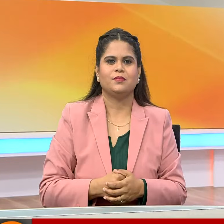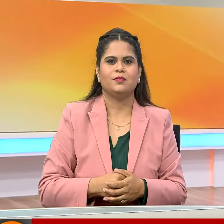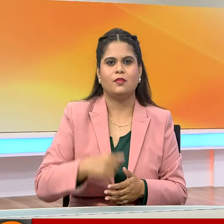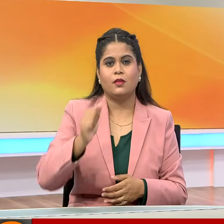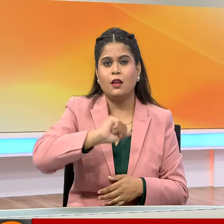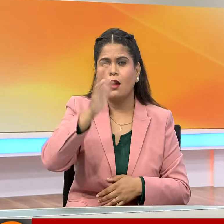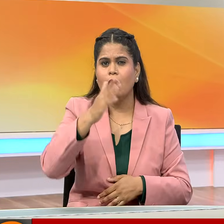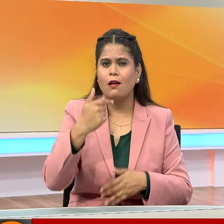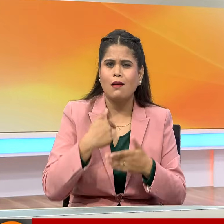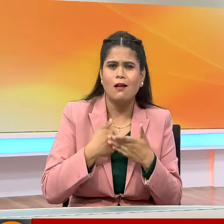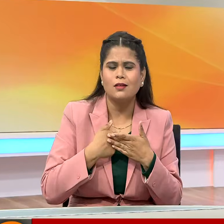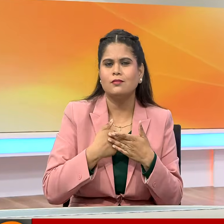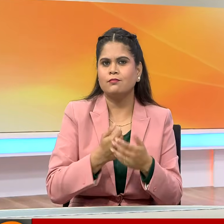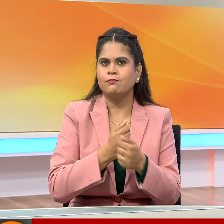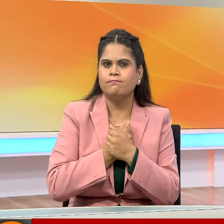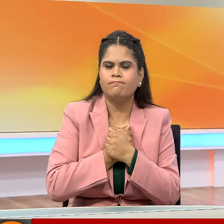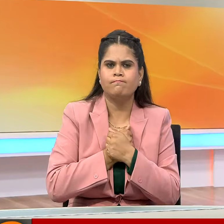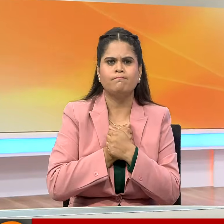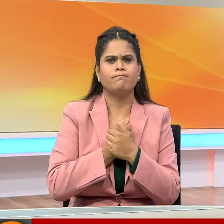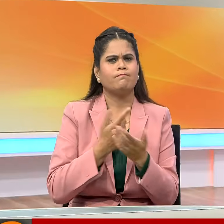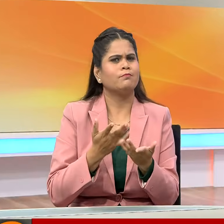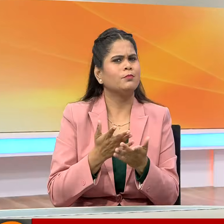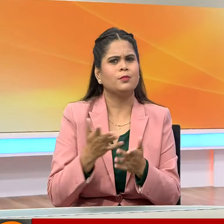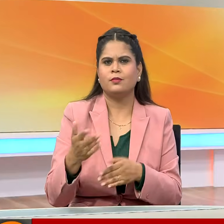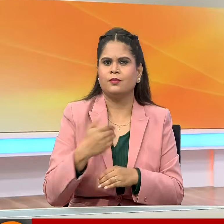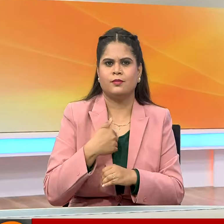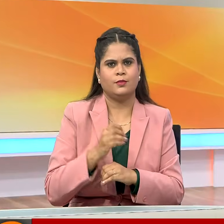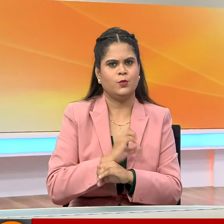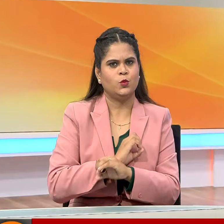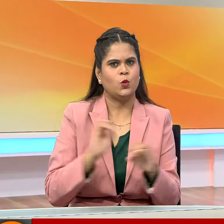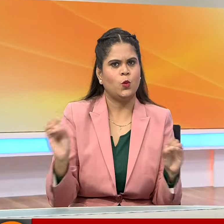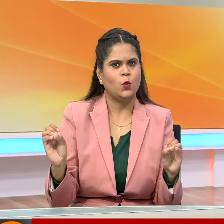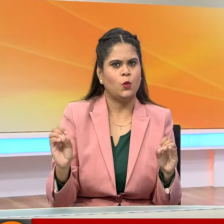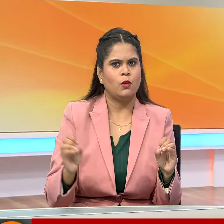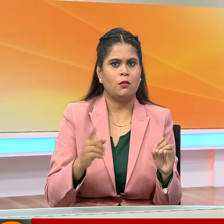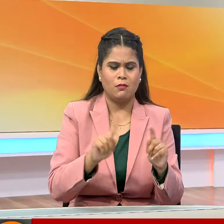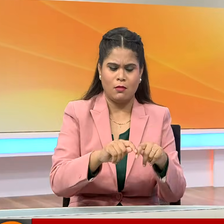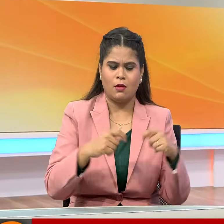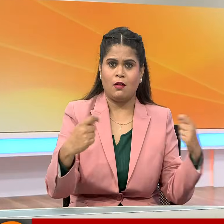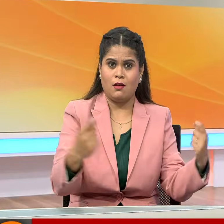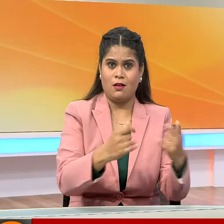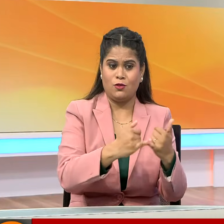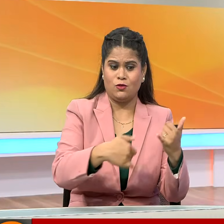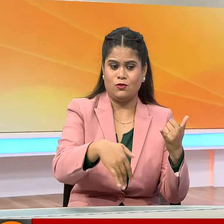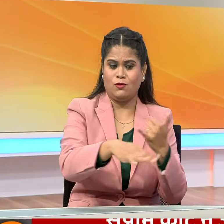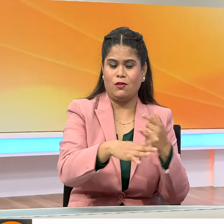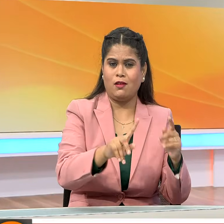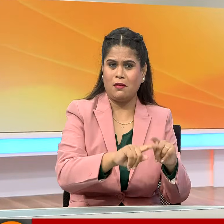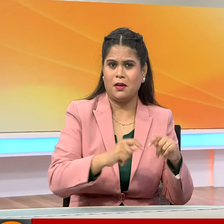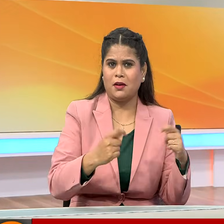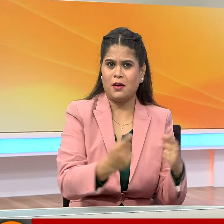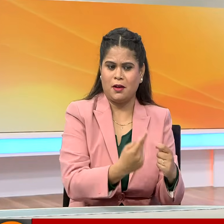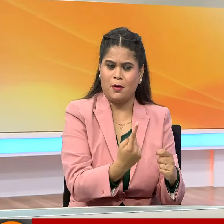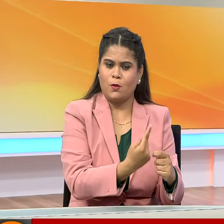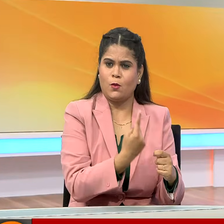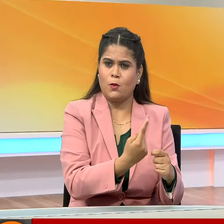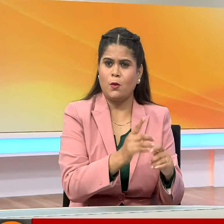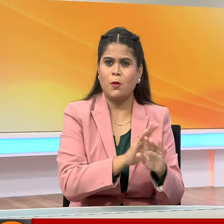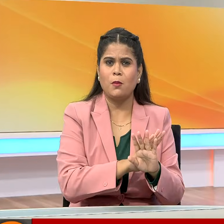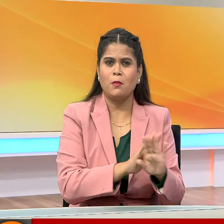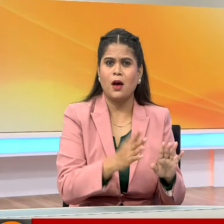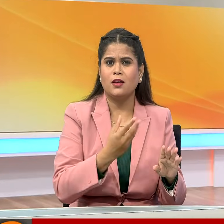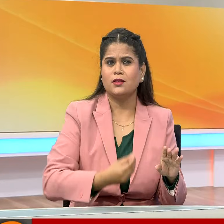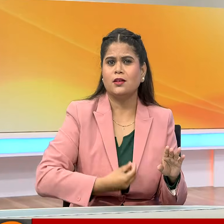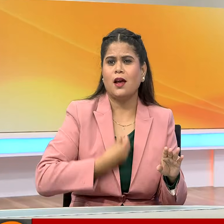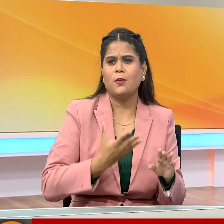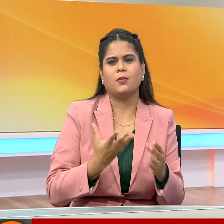देशभक्ति से कोई मतलब नहीं। उनको समाज के एक खास वर्ग के लोगों को खुश